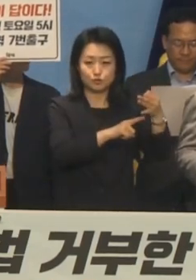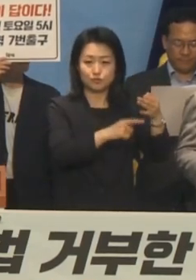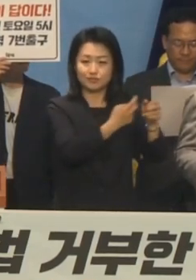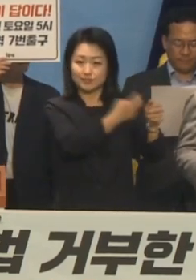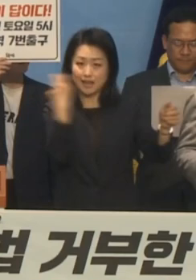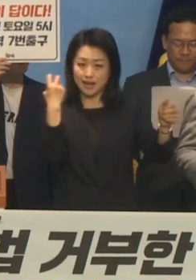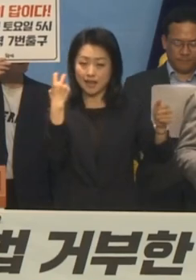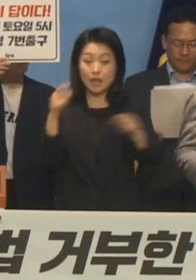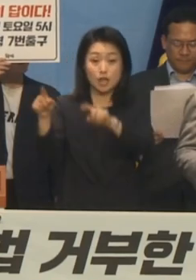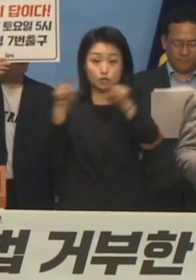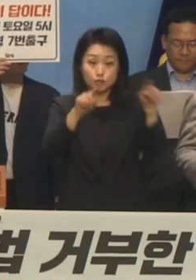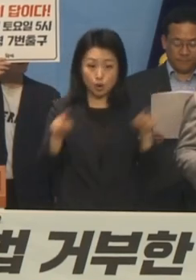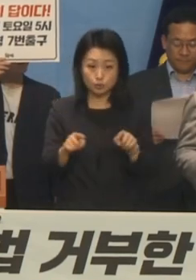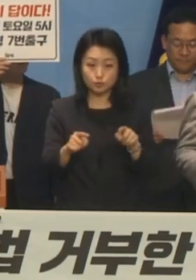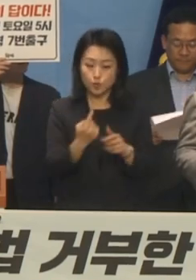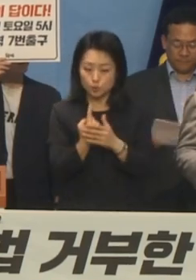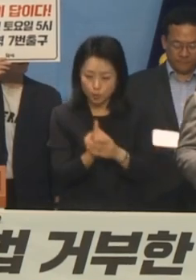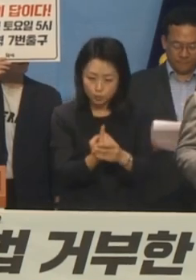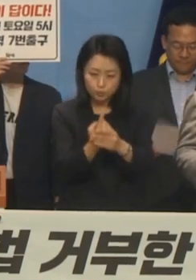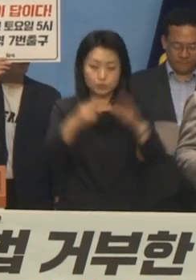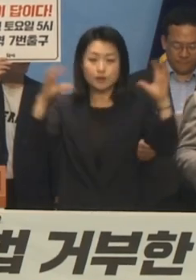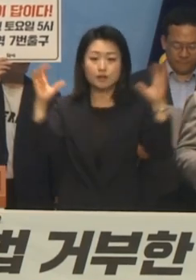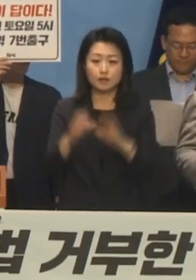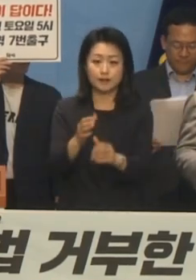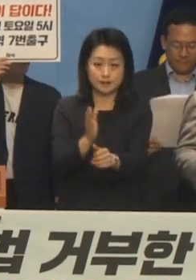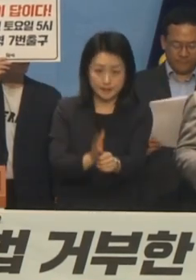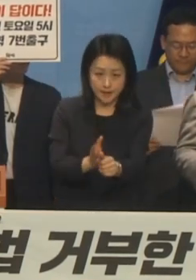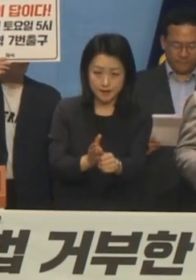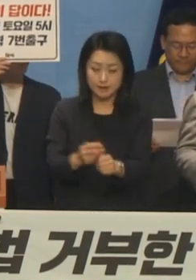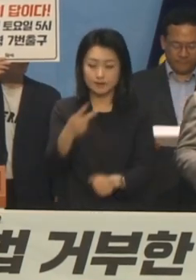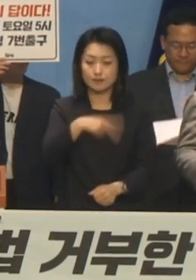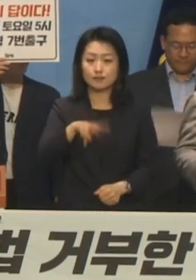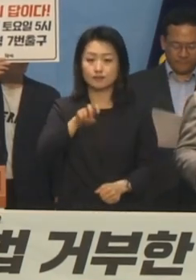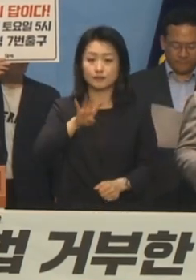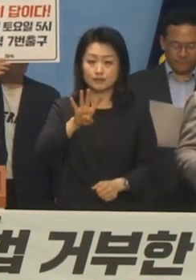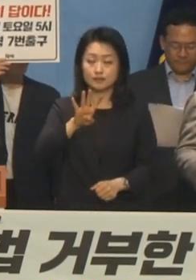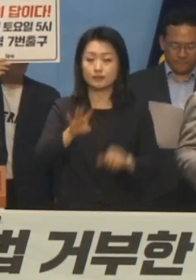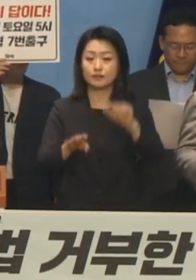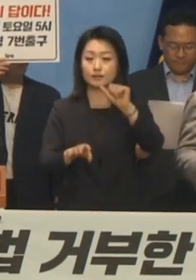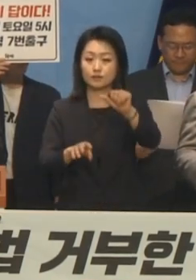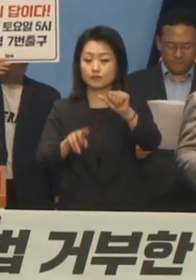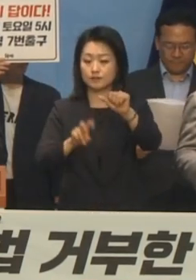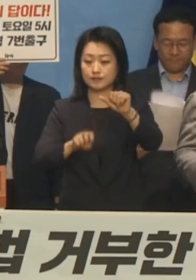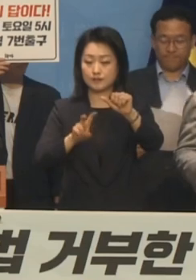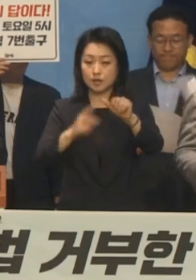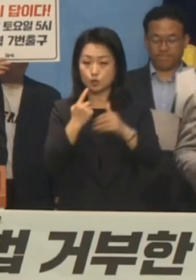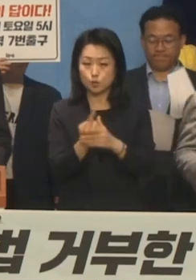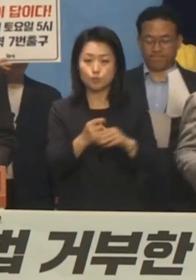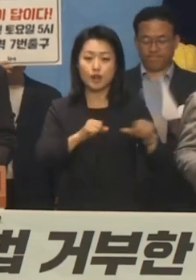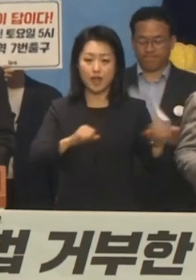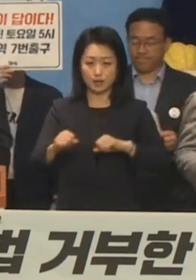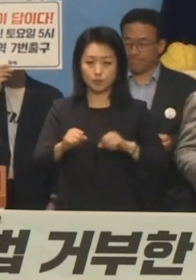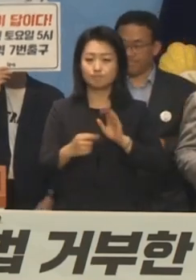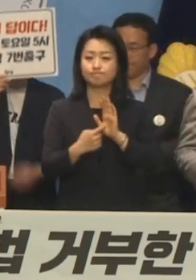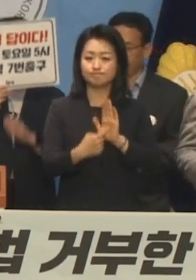전국 집중 촛불 대행진으로 총 집결하자. 2024년 5월 22일 촛불행동.